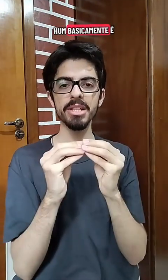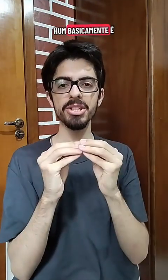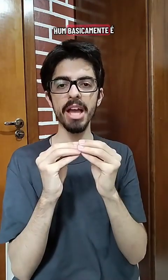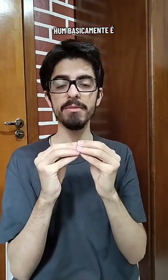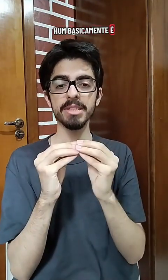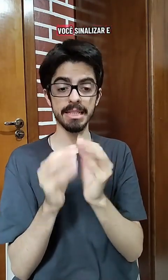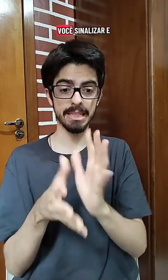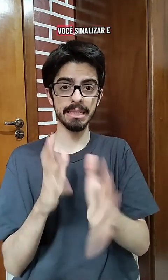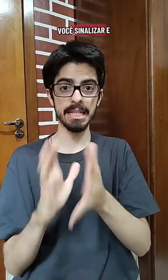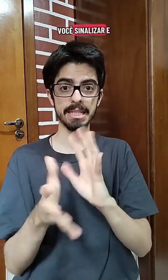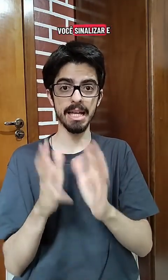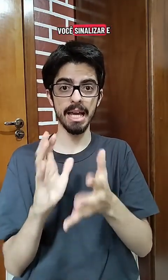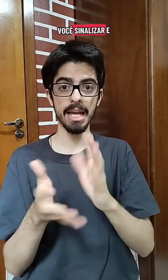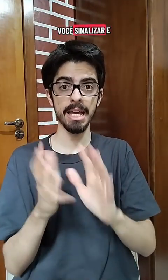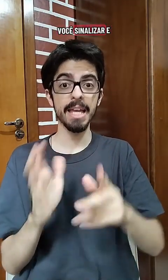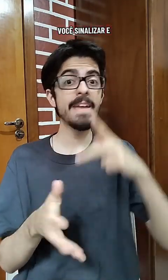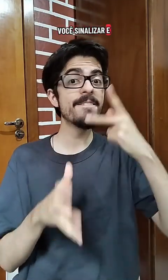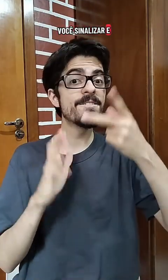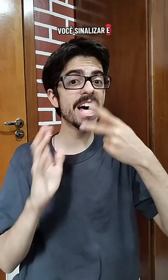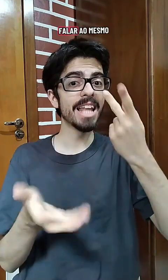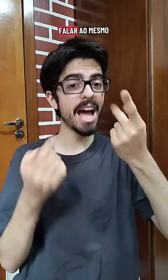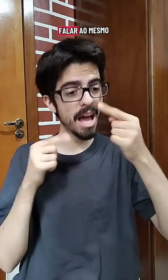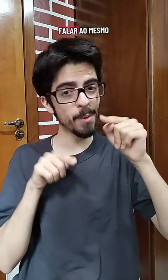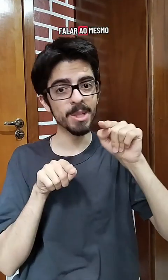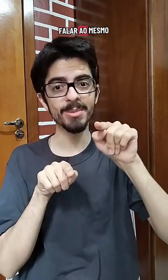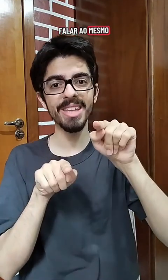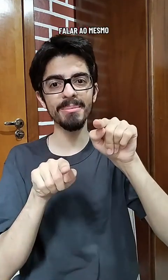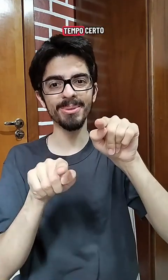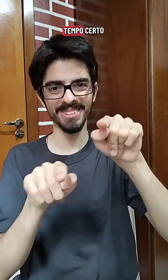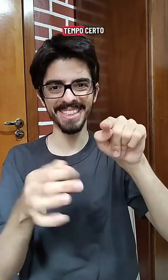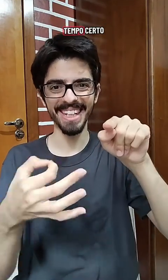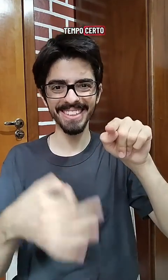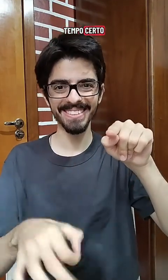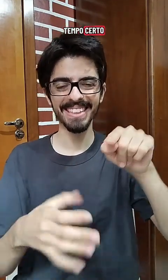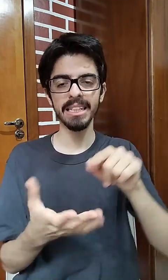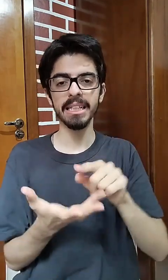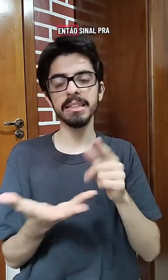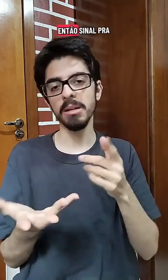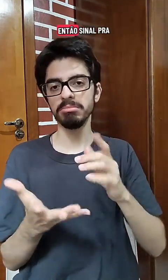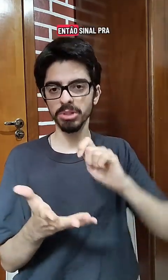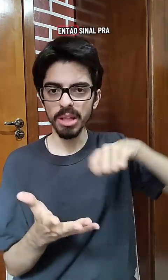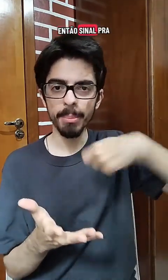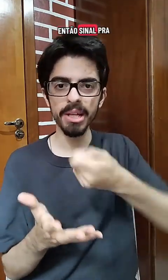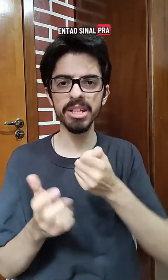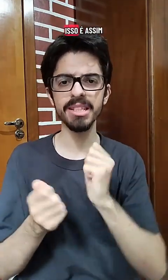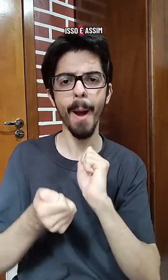Basicamente é você sinalizar e falar ao mesmo tempo, certo? Então, o sinal para isso é assim.